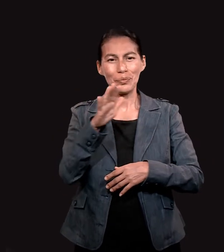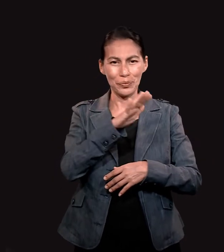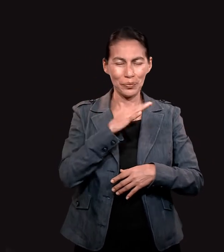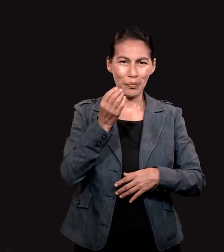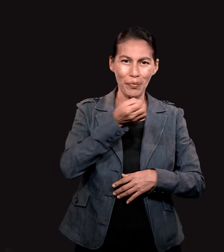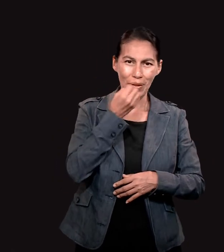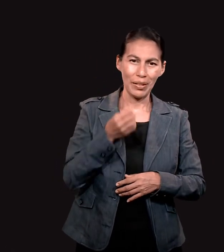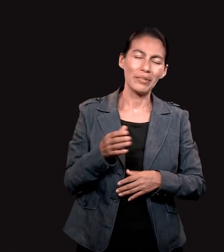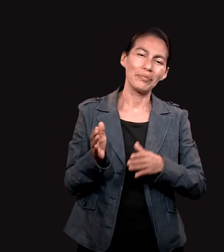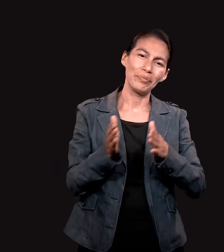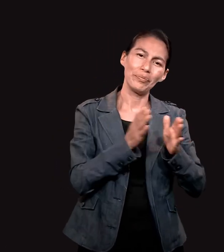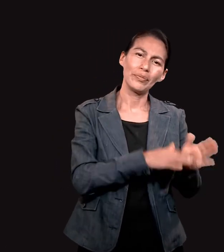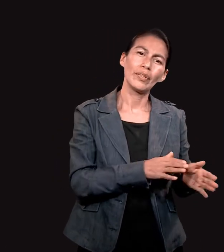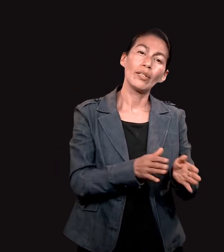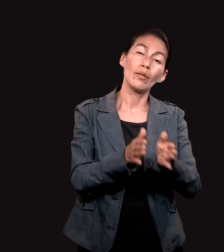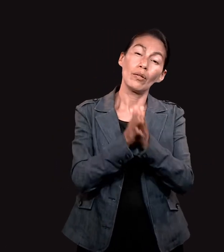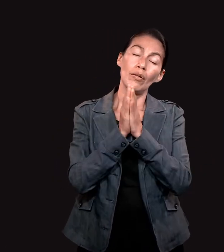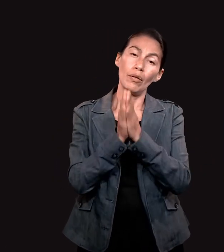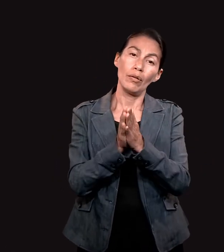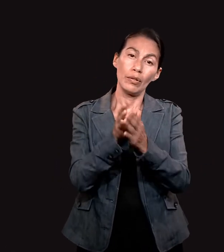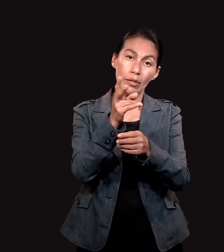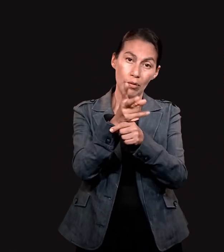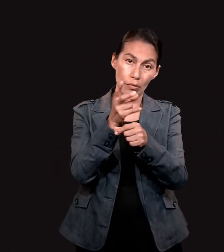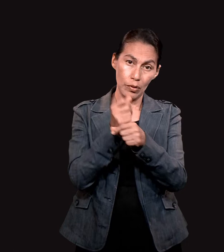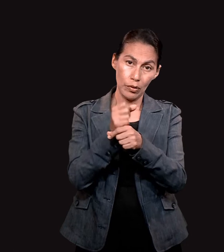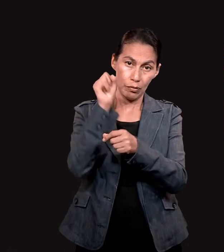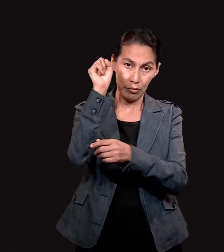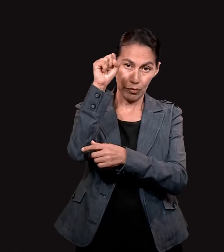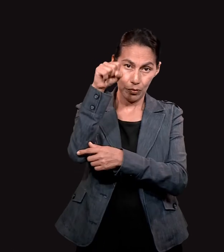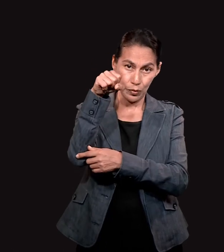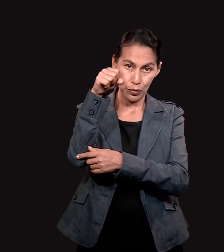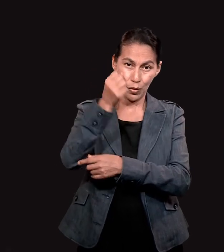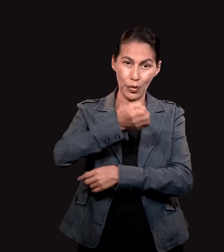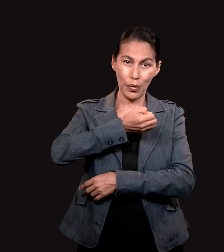Así que les invito a inclinar su rostro allá donde estás.